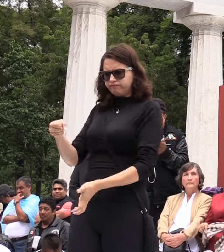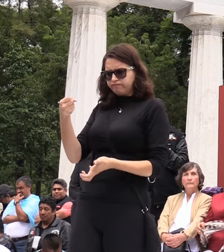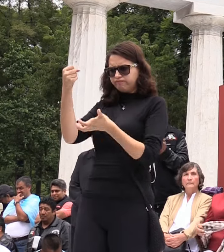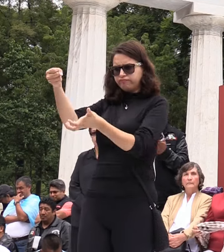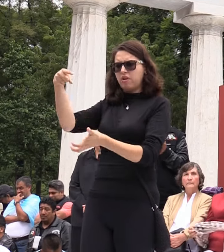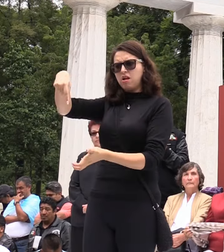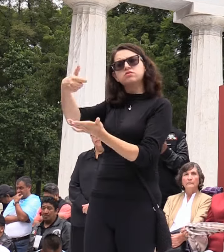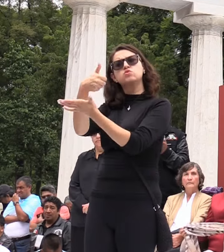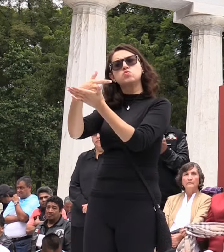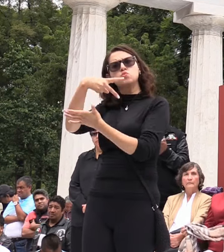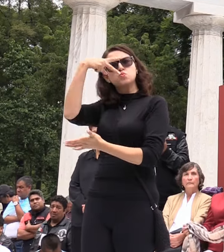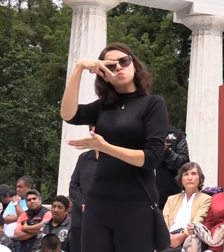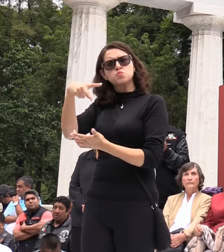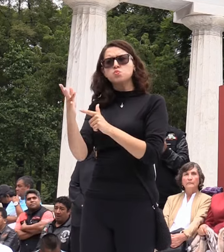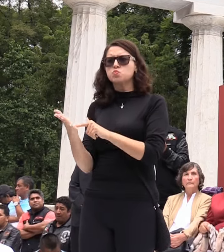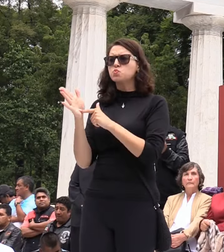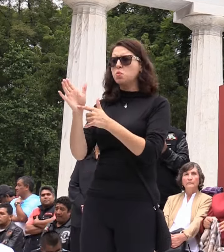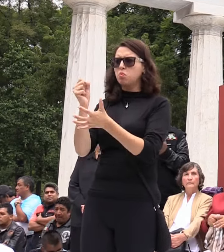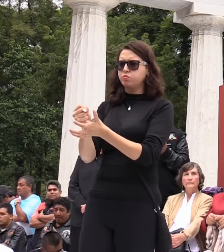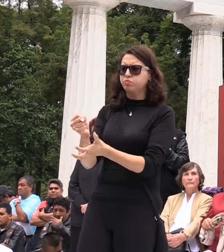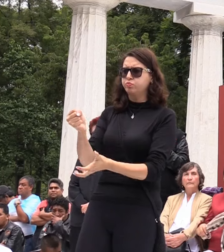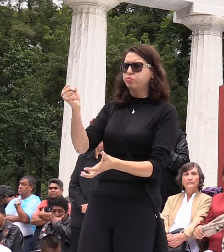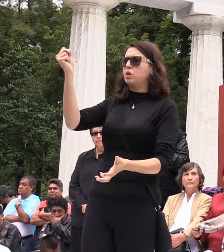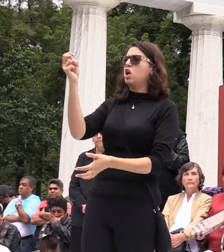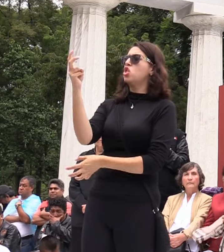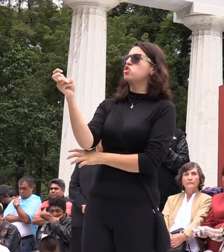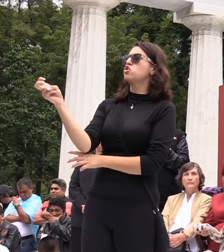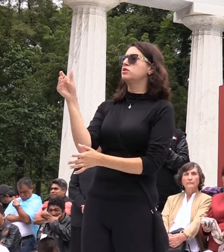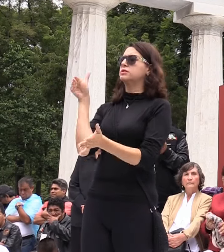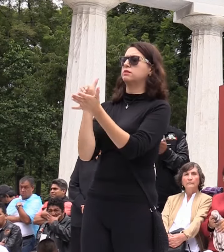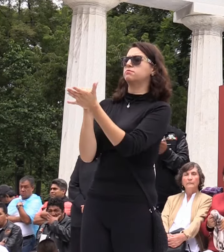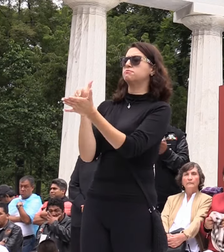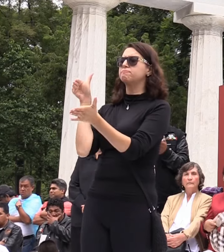de la ciudad sea mayor a